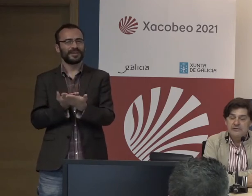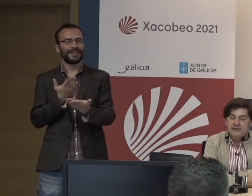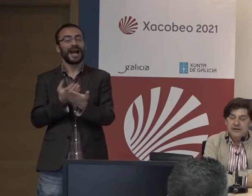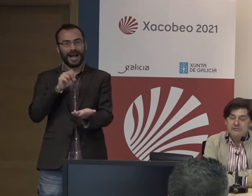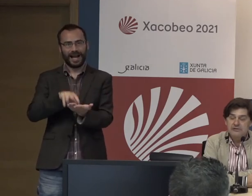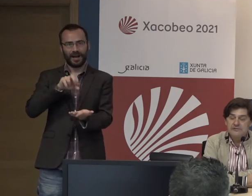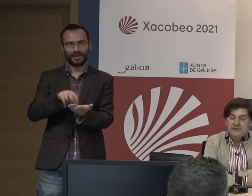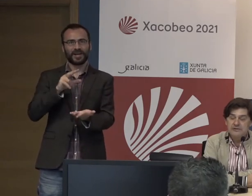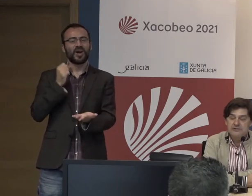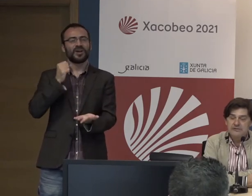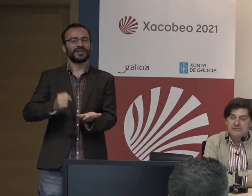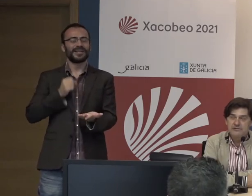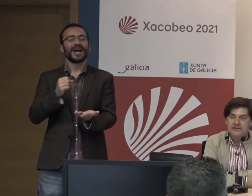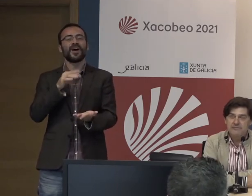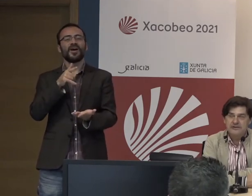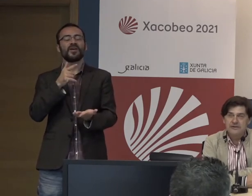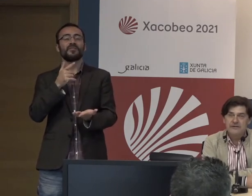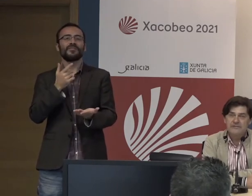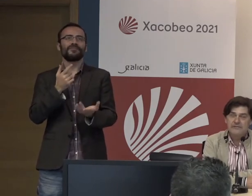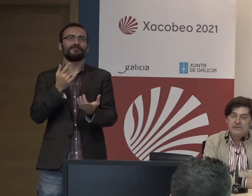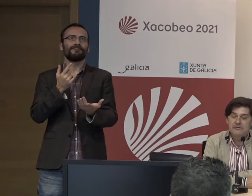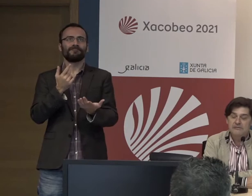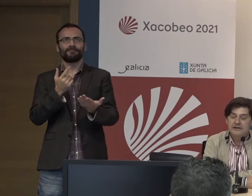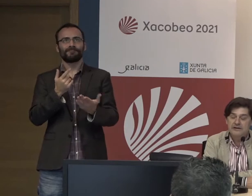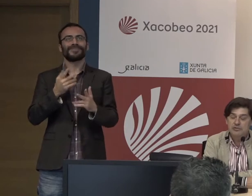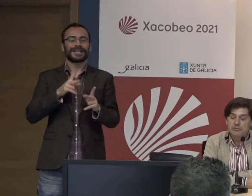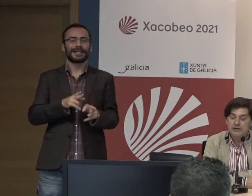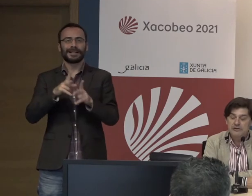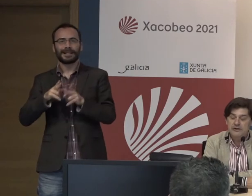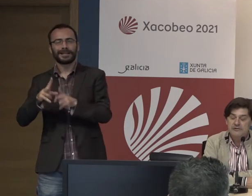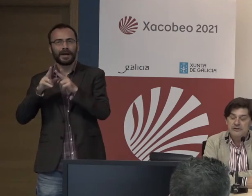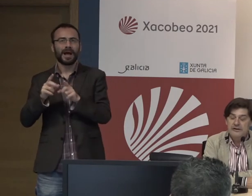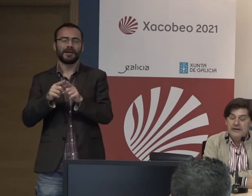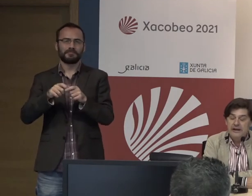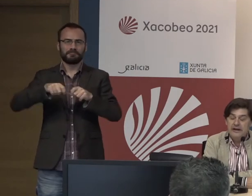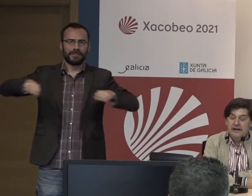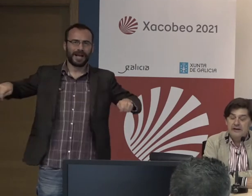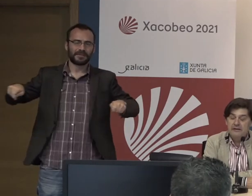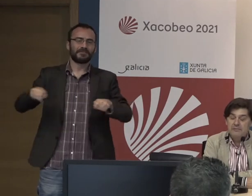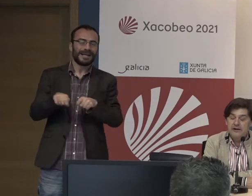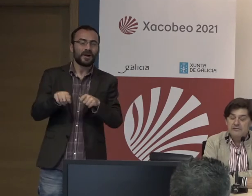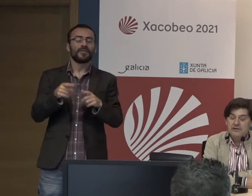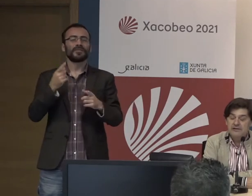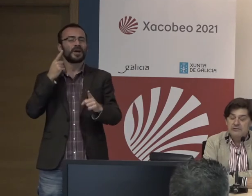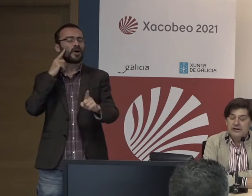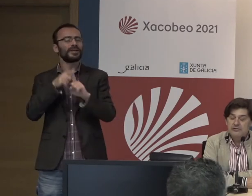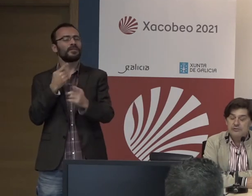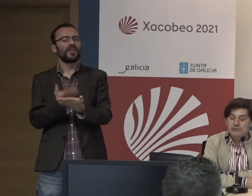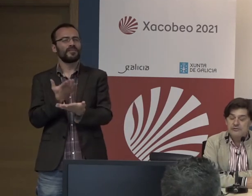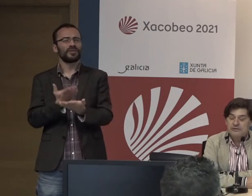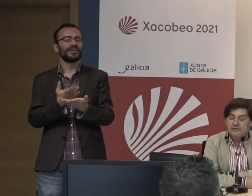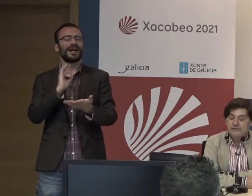haciendo el Camino de Santiago, unas veces más, otras veces menos etapas, dependiendo cómo vayamos pudiendo hacerlo, para demostrar lo